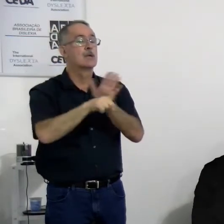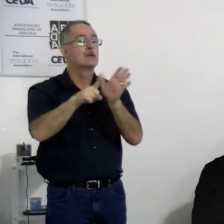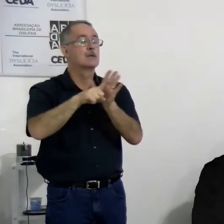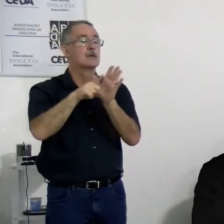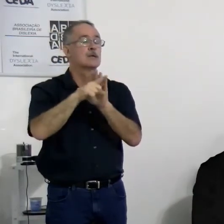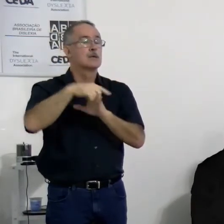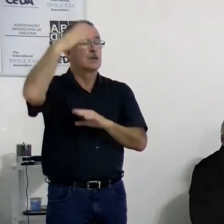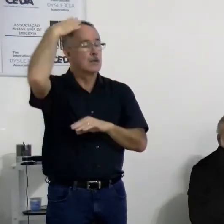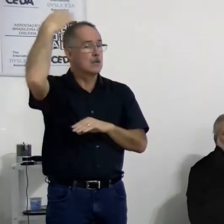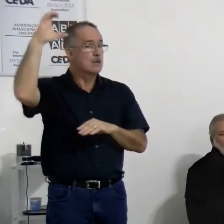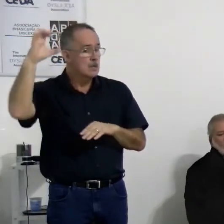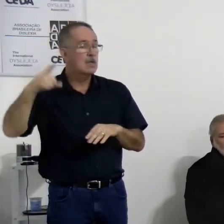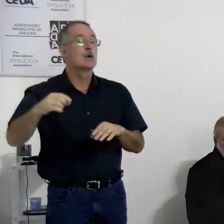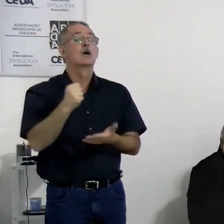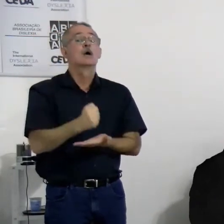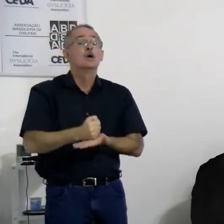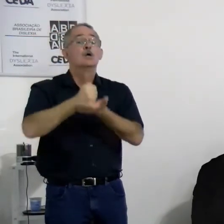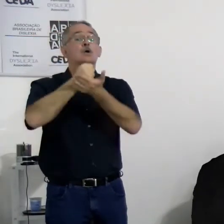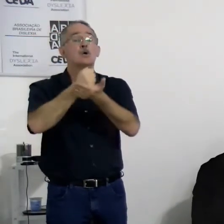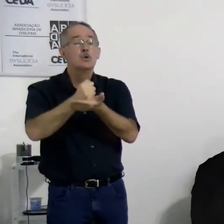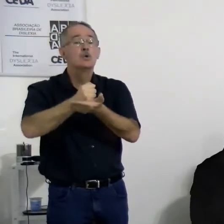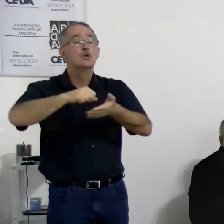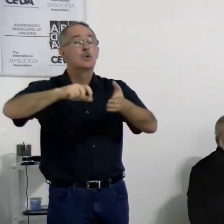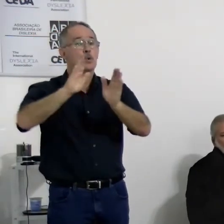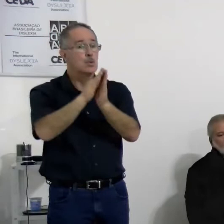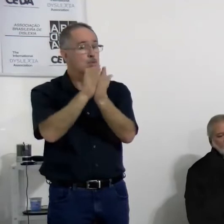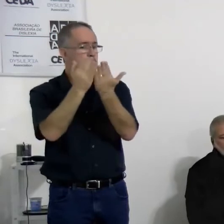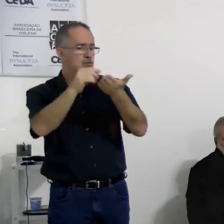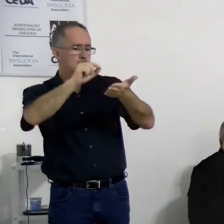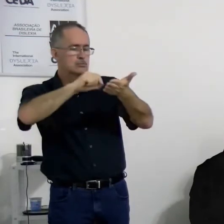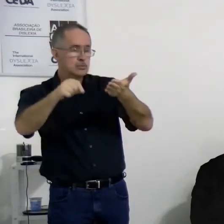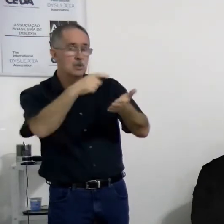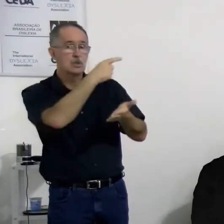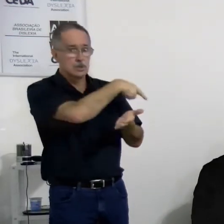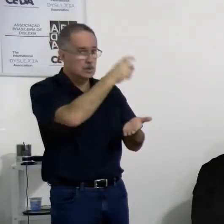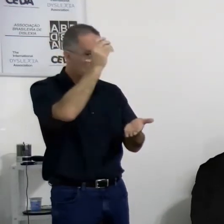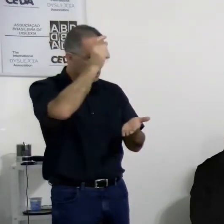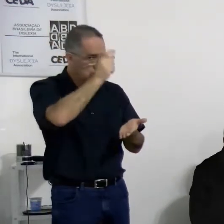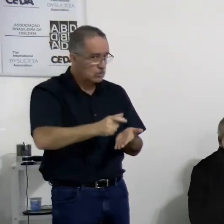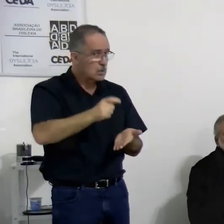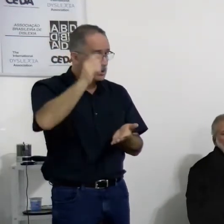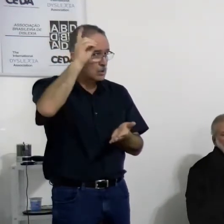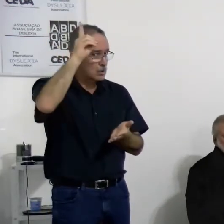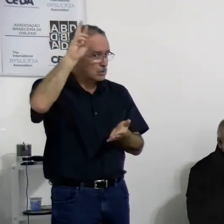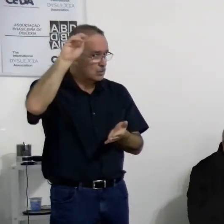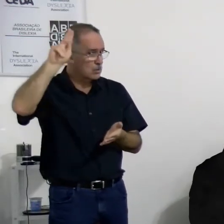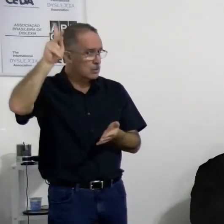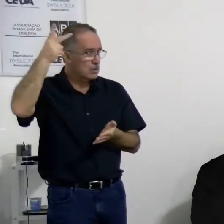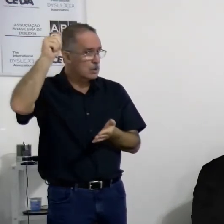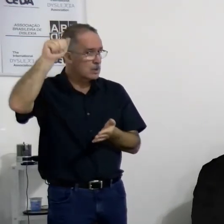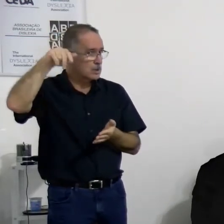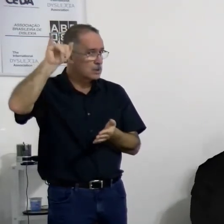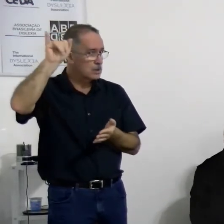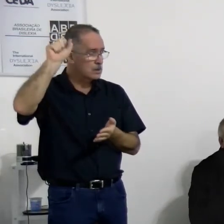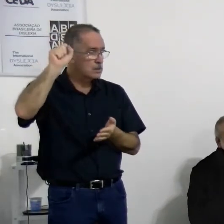ela colaborou com um capítulo no livro que o professor Haynes está lançando sobre o